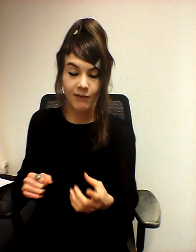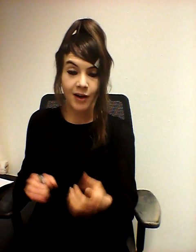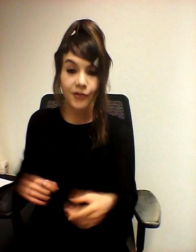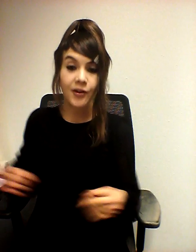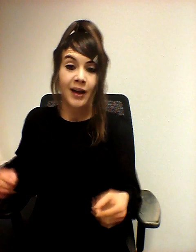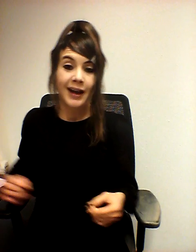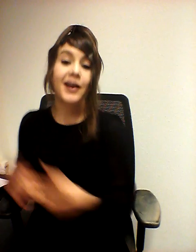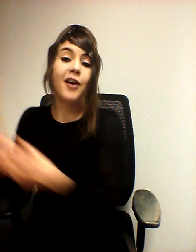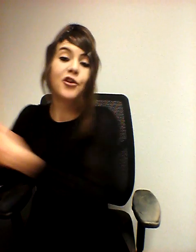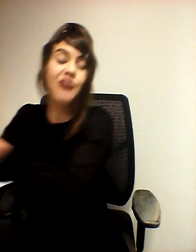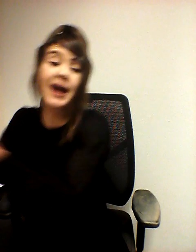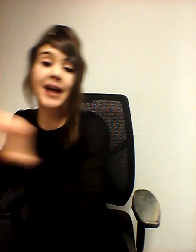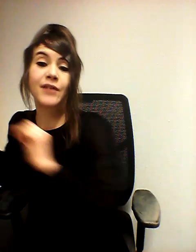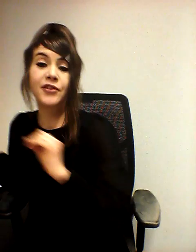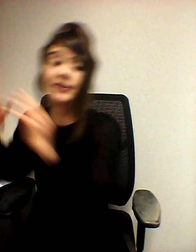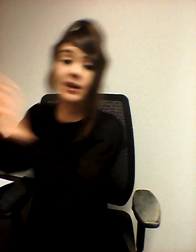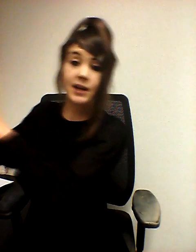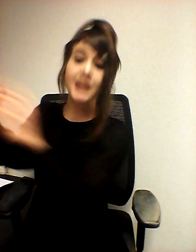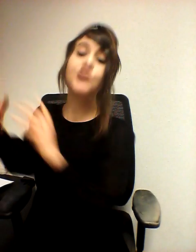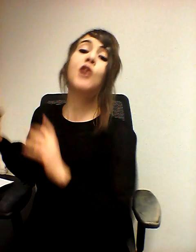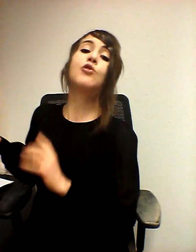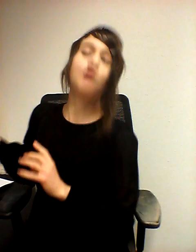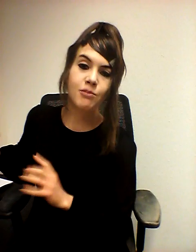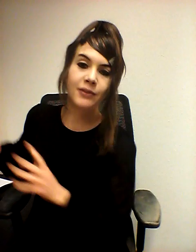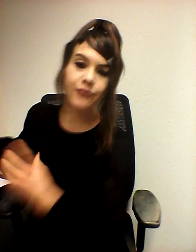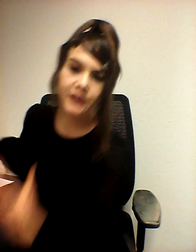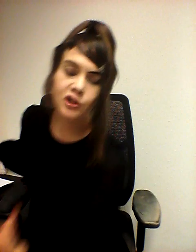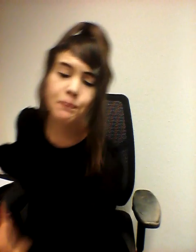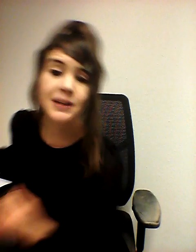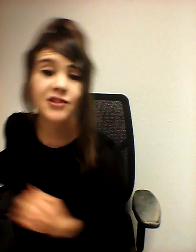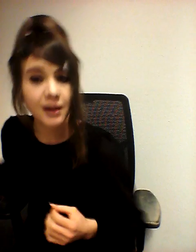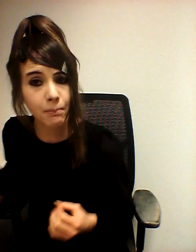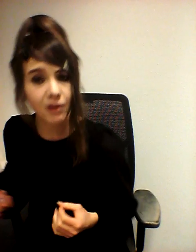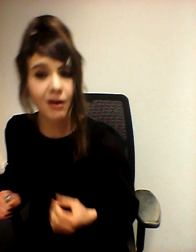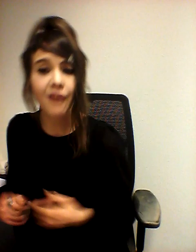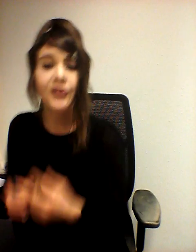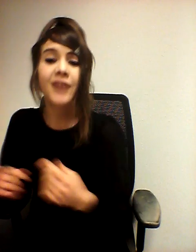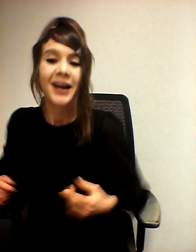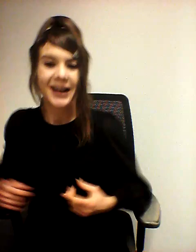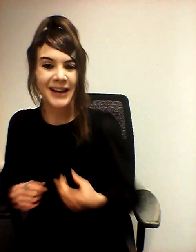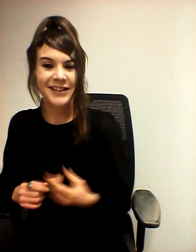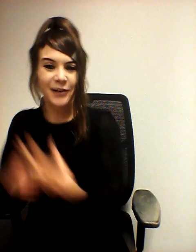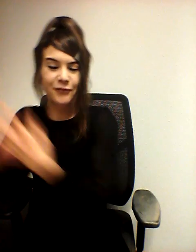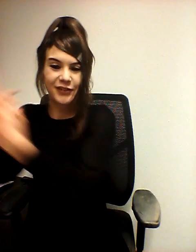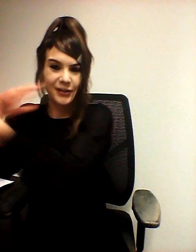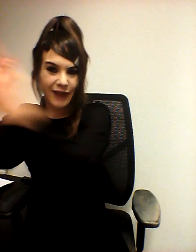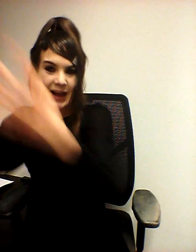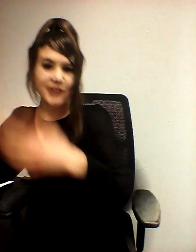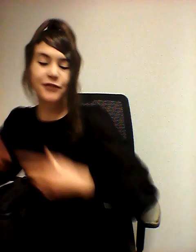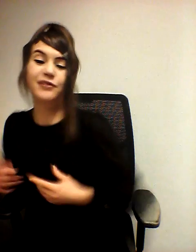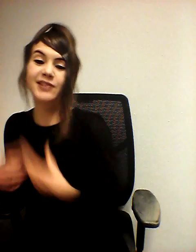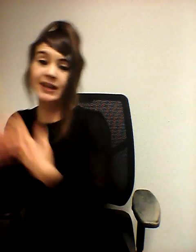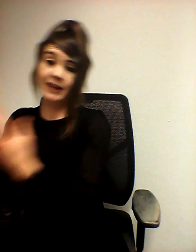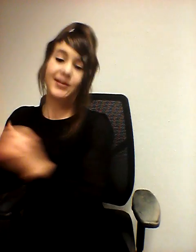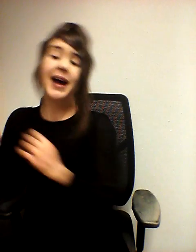darmwand. En als eiwitten in de lysosomen van je spiercellen belanden, dan vereist de vertering